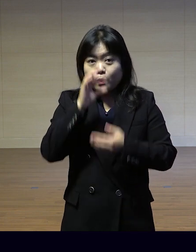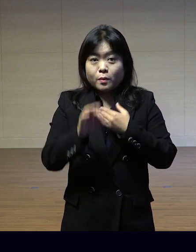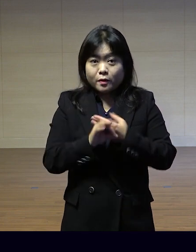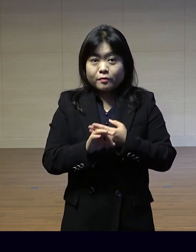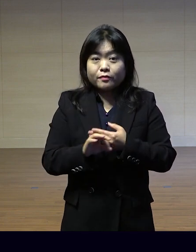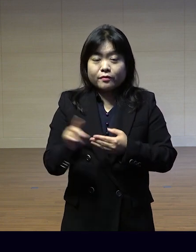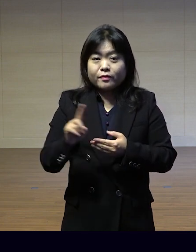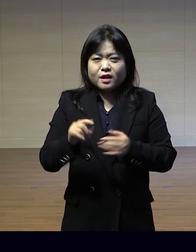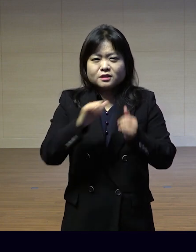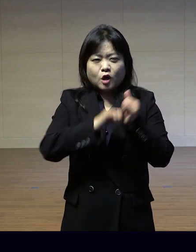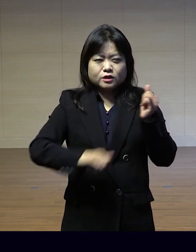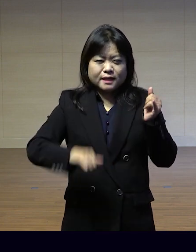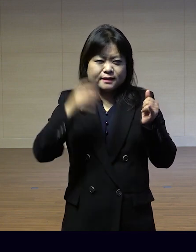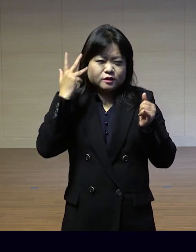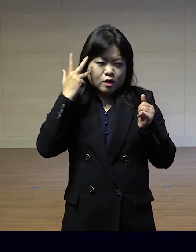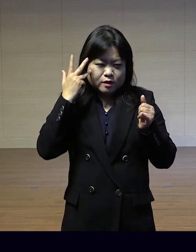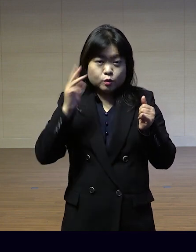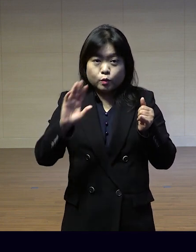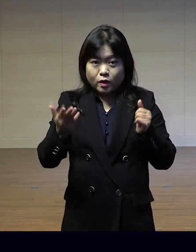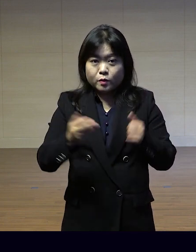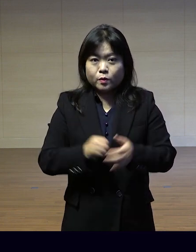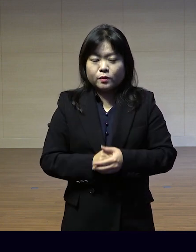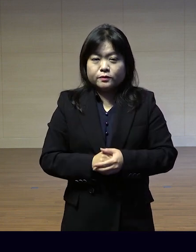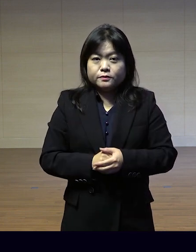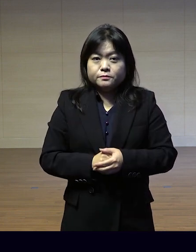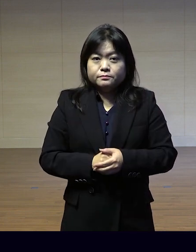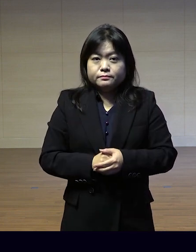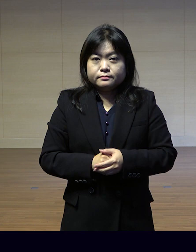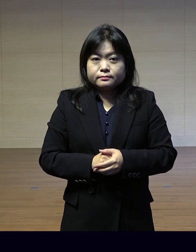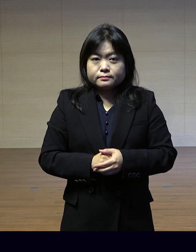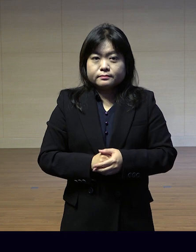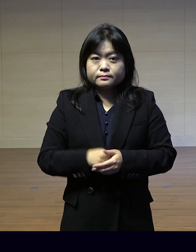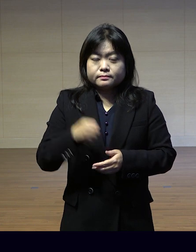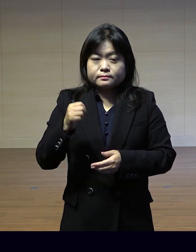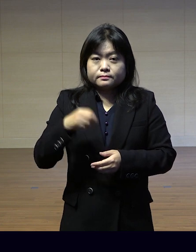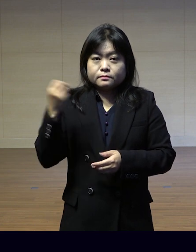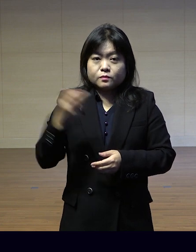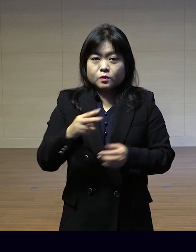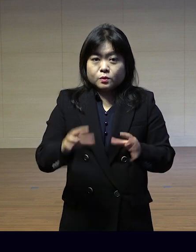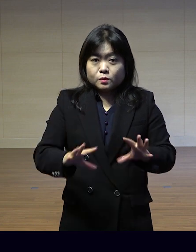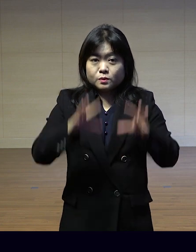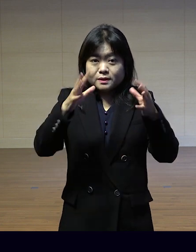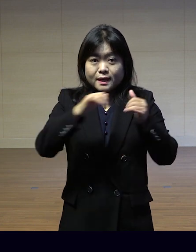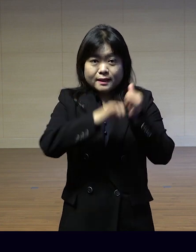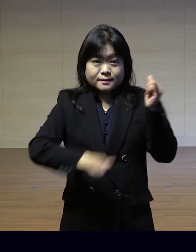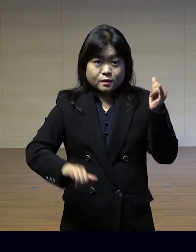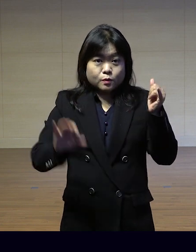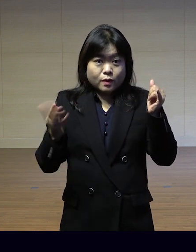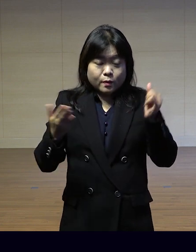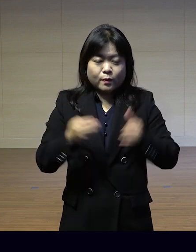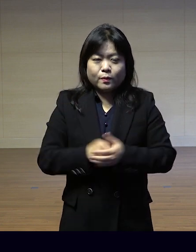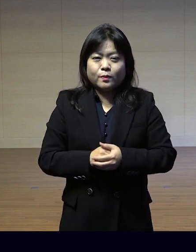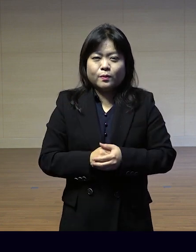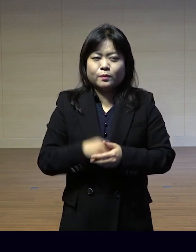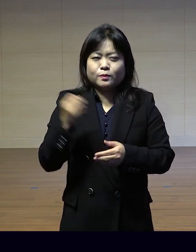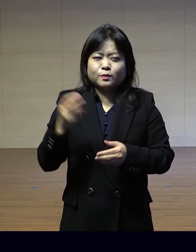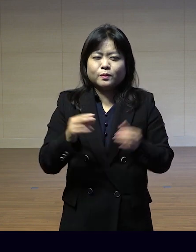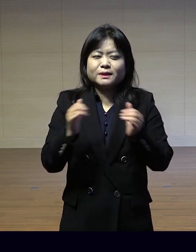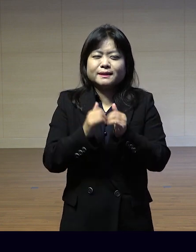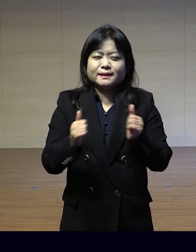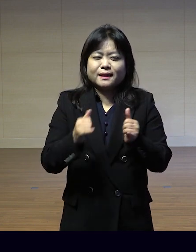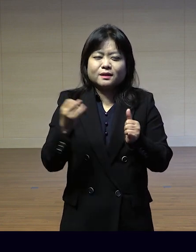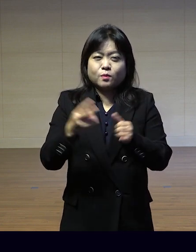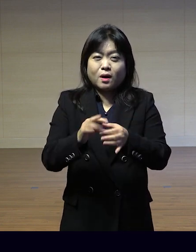보면 역사 철학이기도 하고, 혹은 세계사이기도 하고, 또 우리